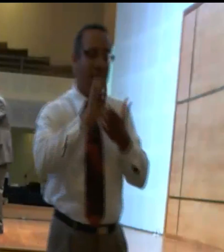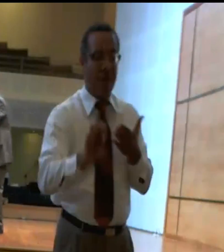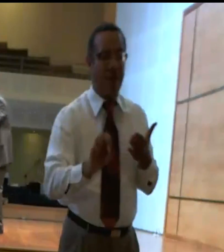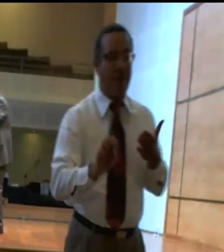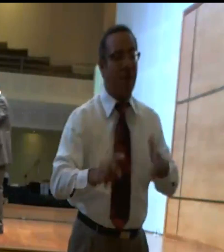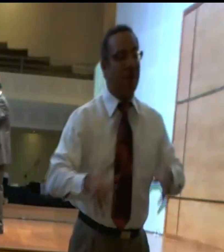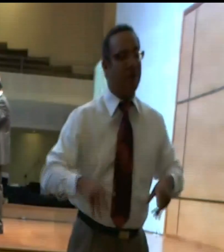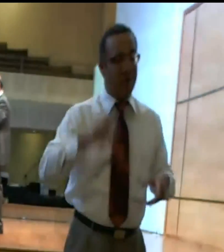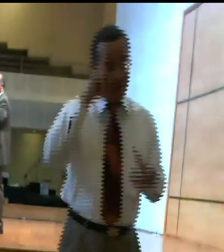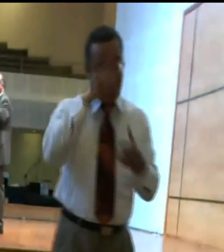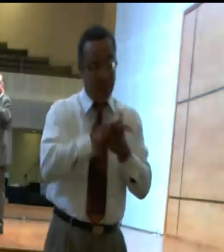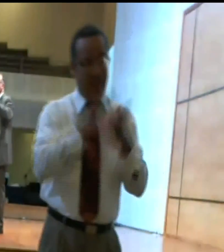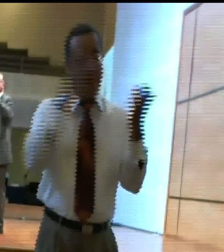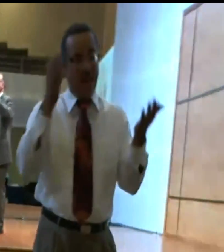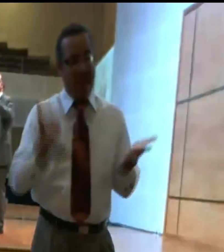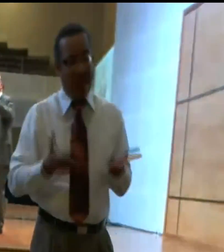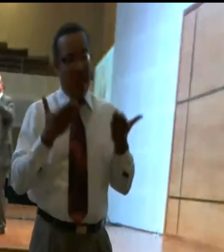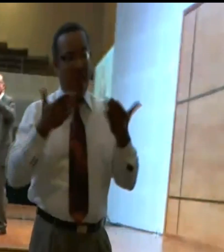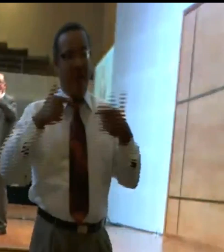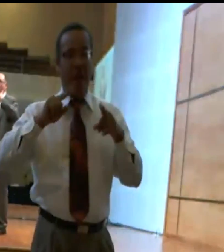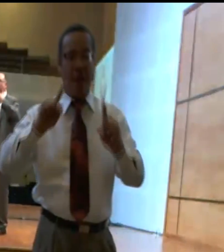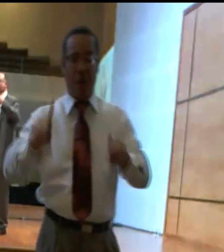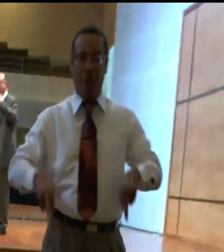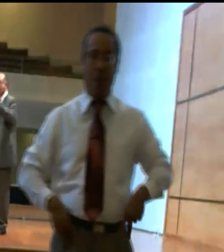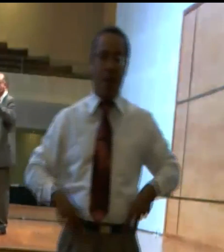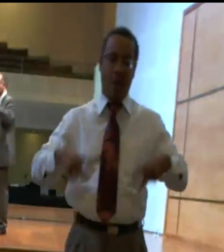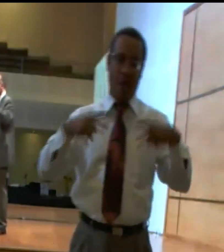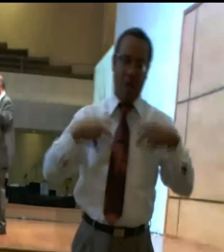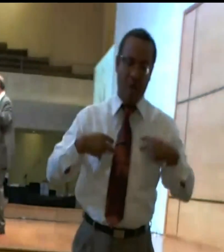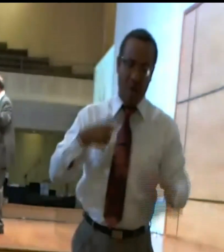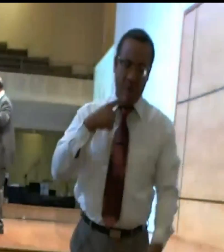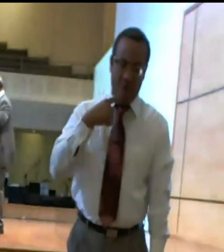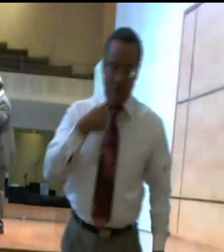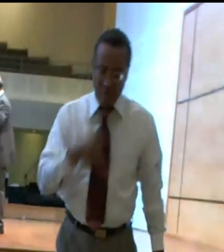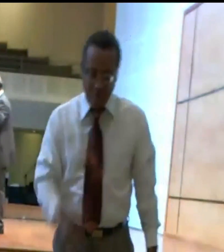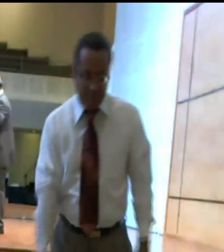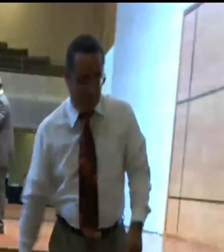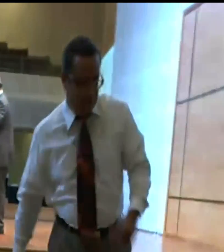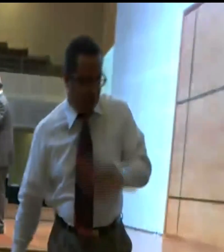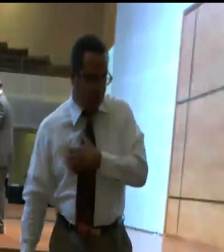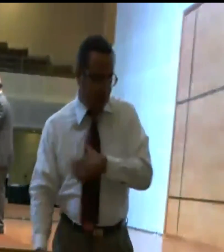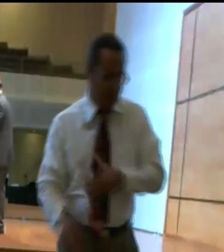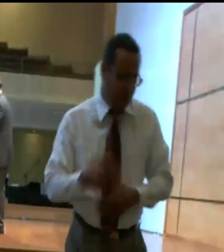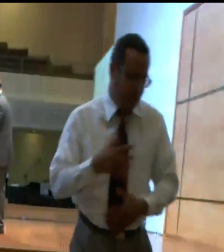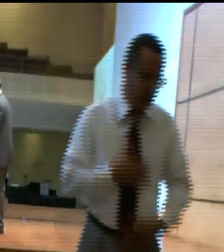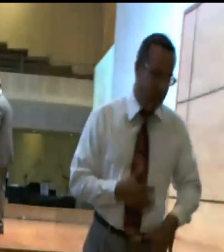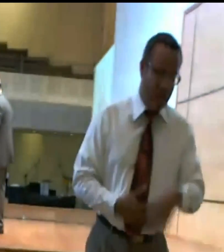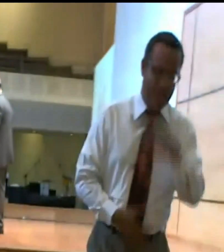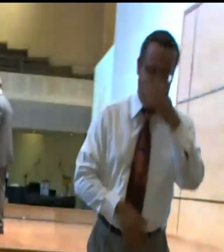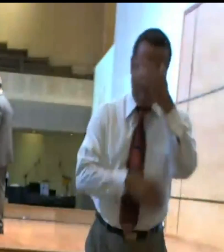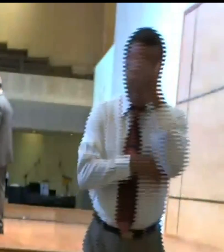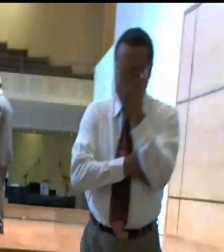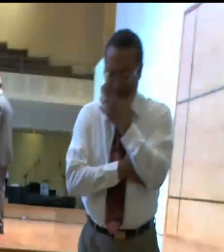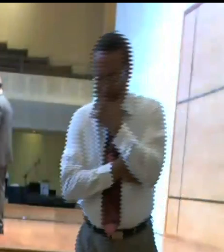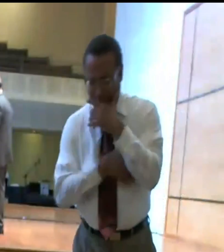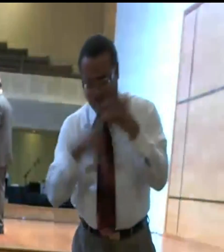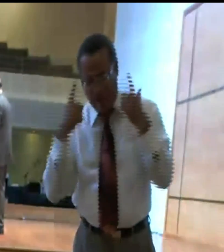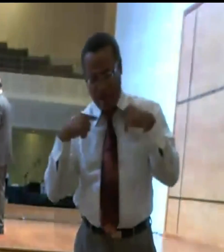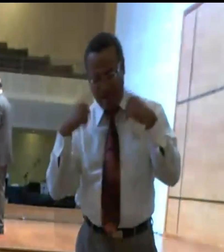en el que dicen creer. Ellos van por la vida con una cara de busto de Beethoven. ¿Han visto el busto de Beethoven?